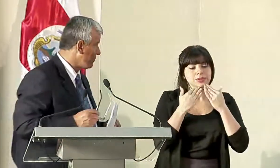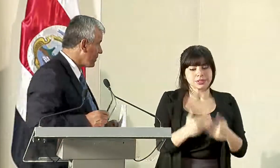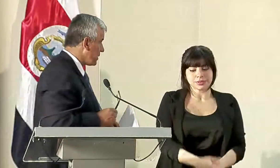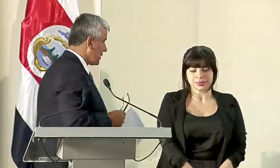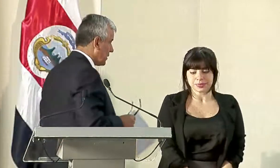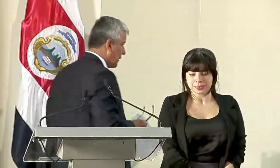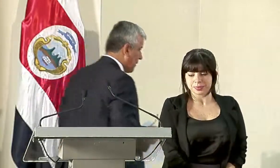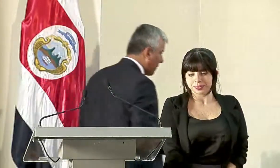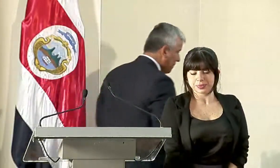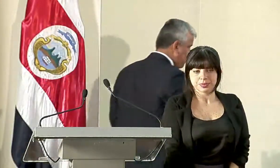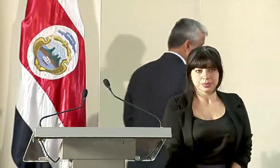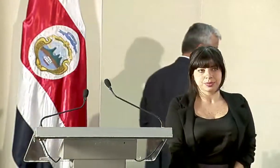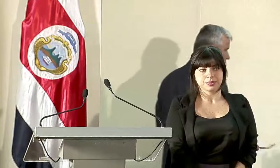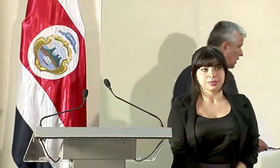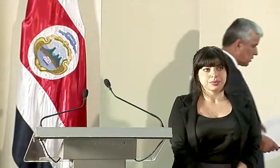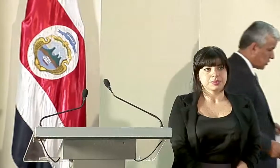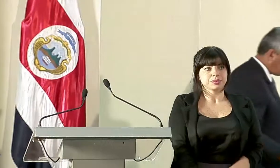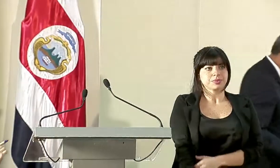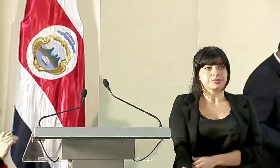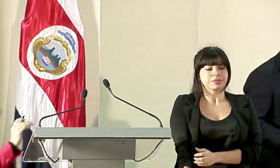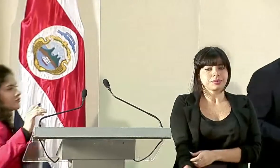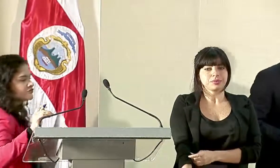gracias.